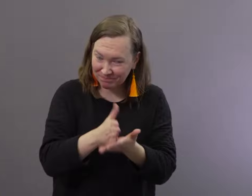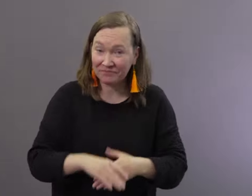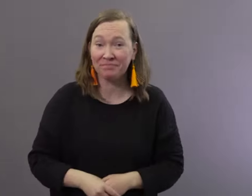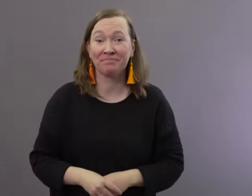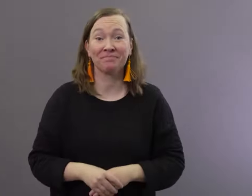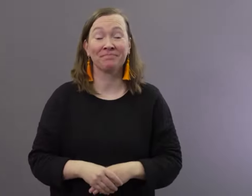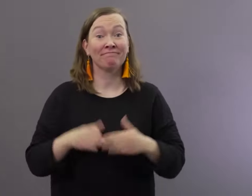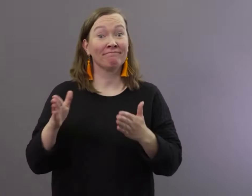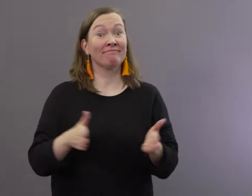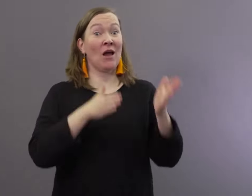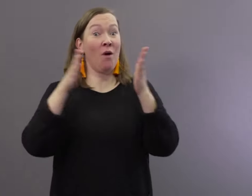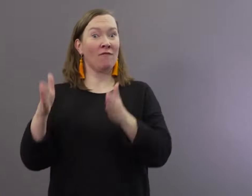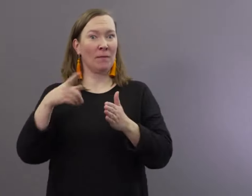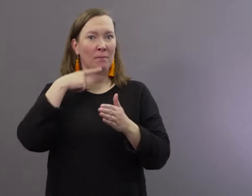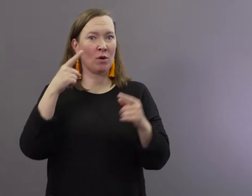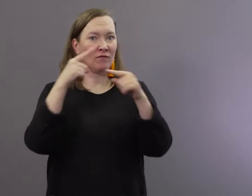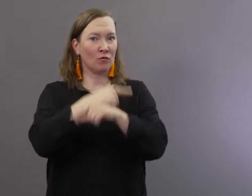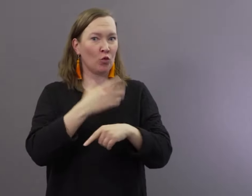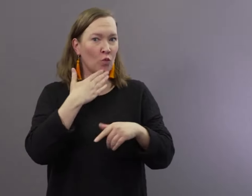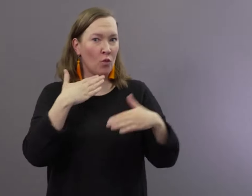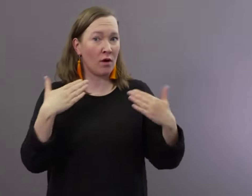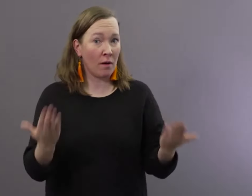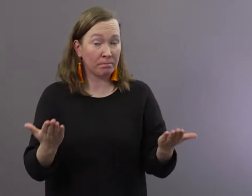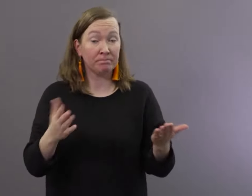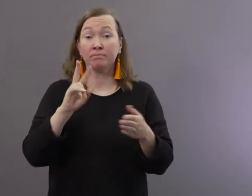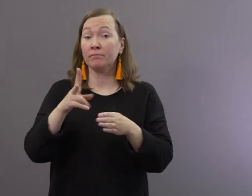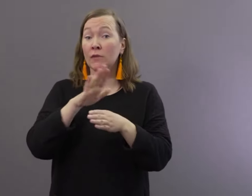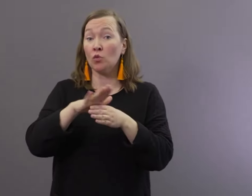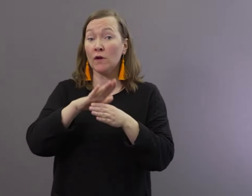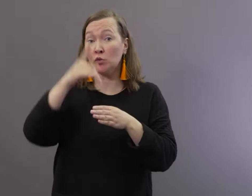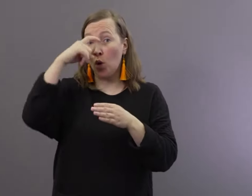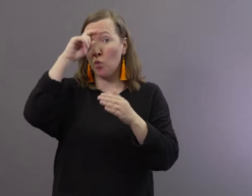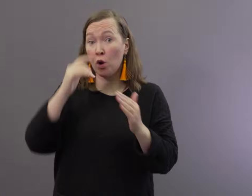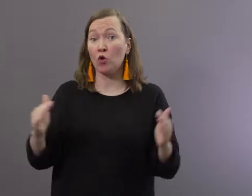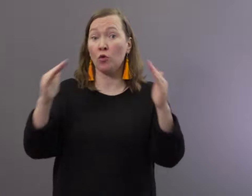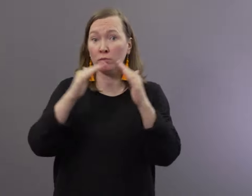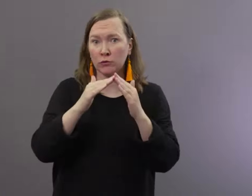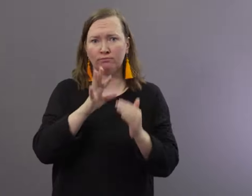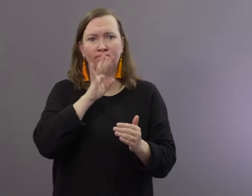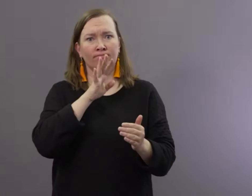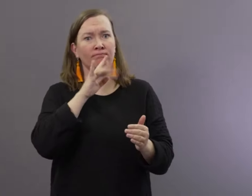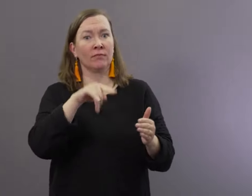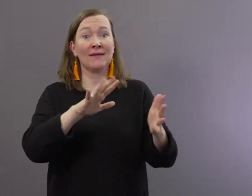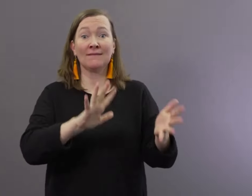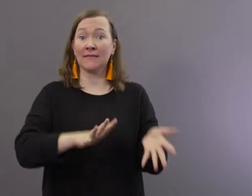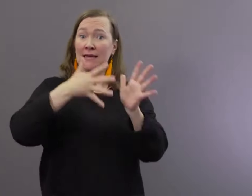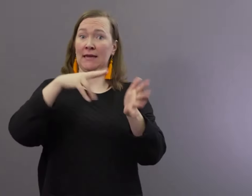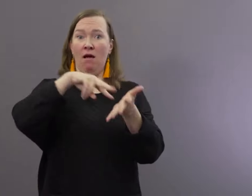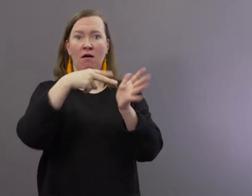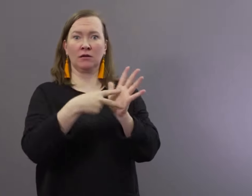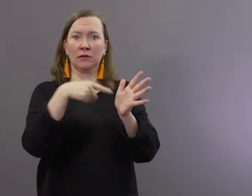Kiitoksia Irja tästä puheenvuorosta. Seuraavana meillä on vuorossa Jyväskylän